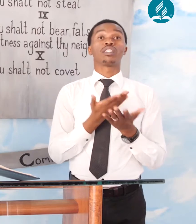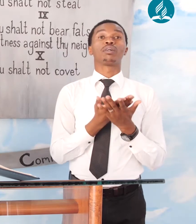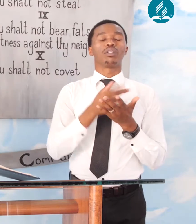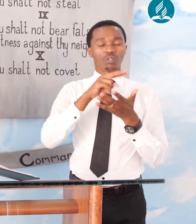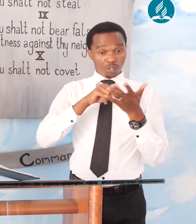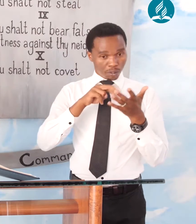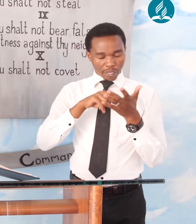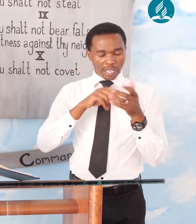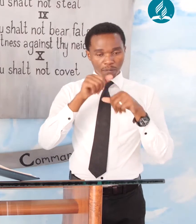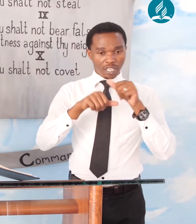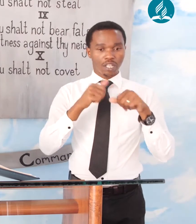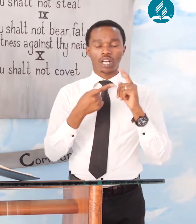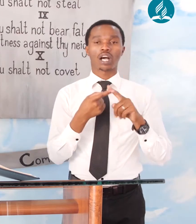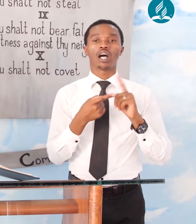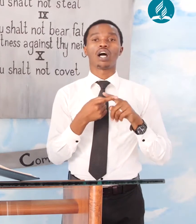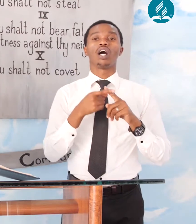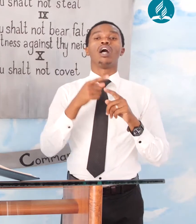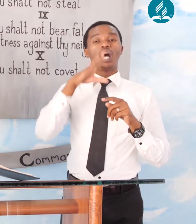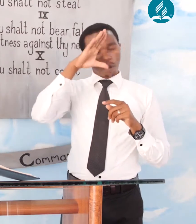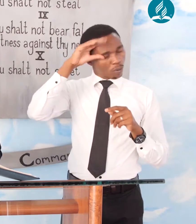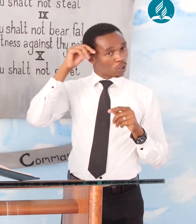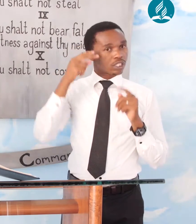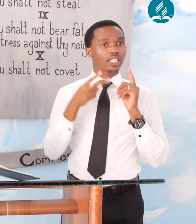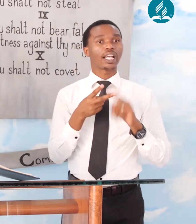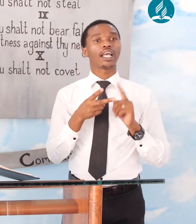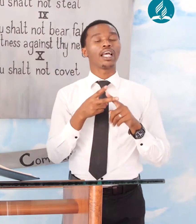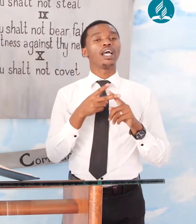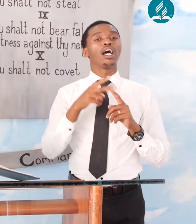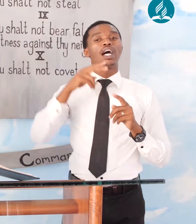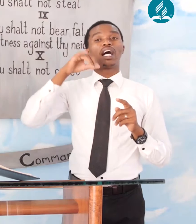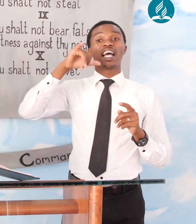Eliya nako n'ibya Yeremiya dusomye